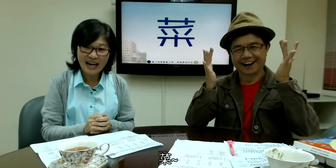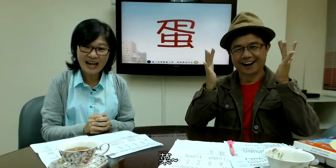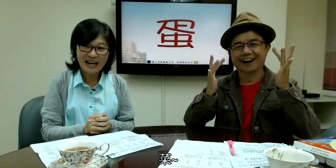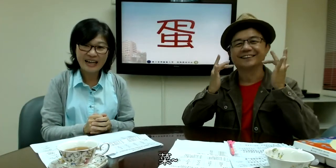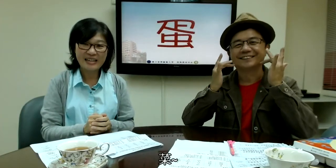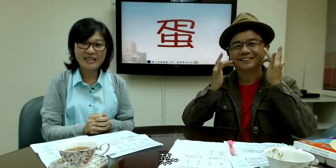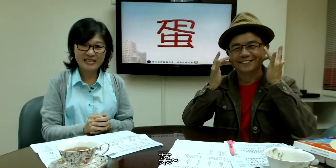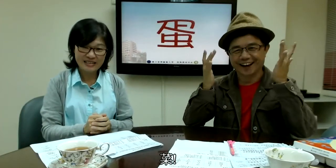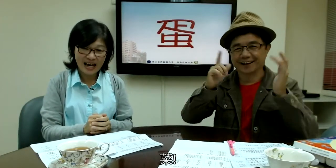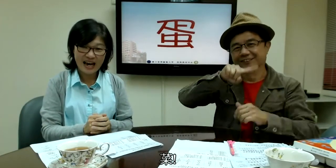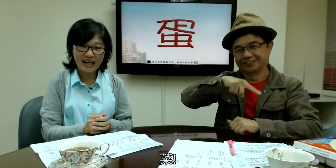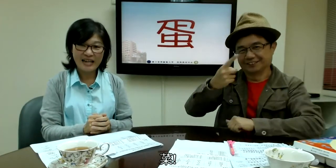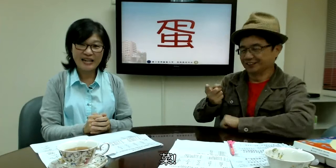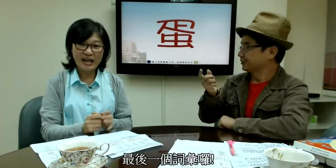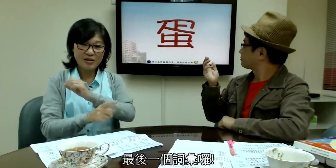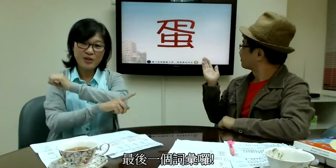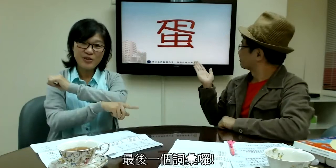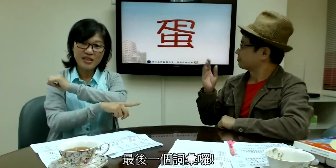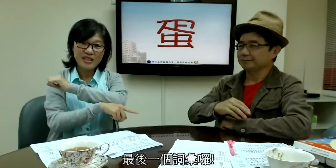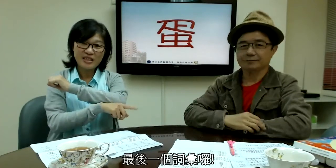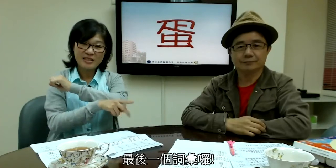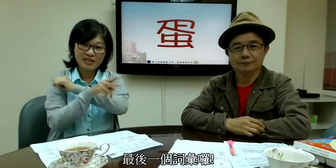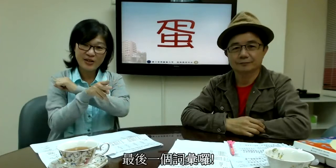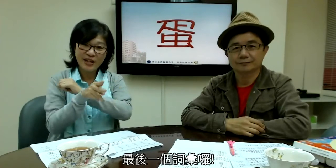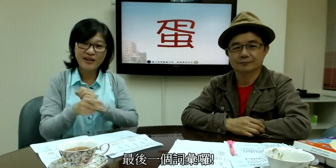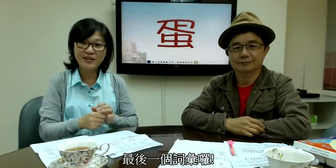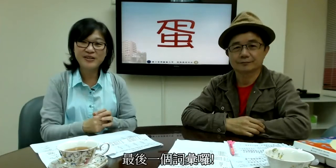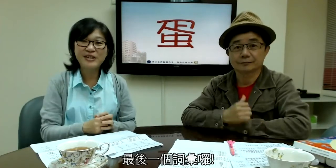菜，菜。好，最后一个词汇咯，蛋，